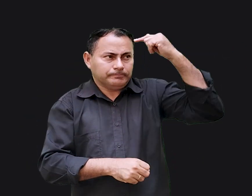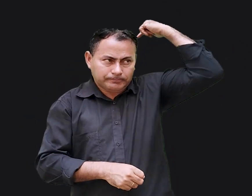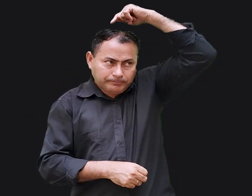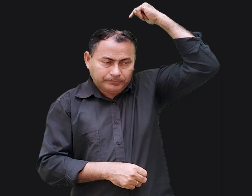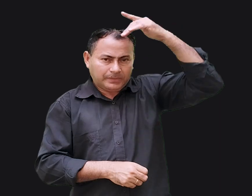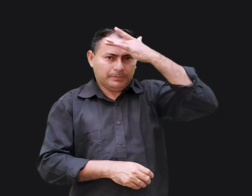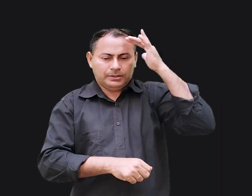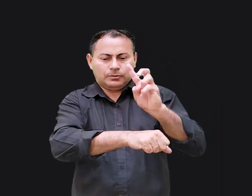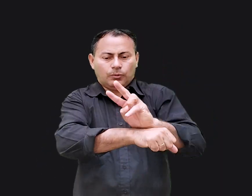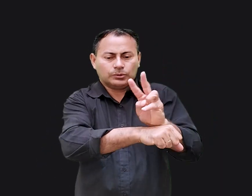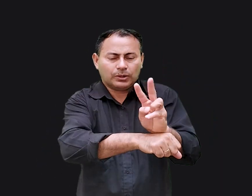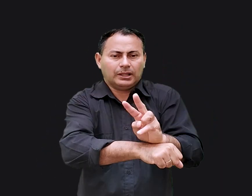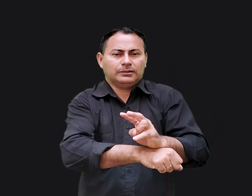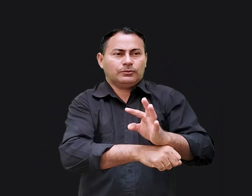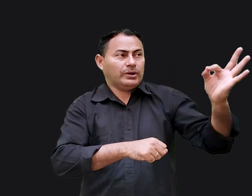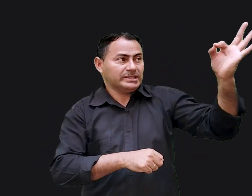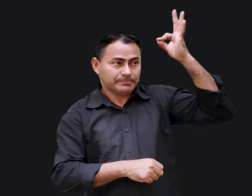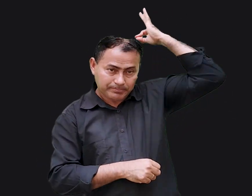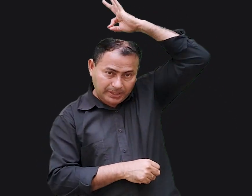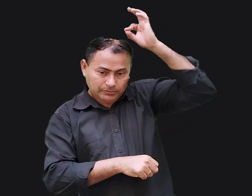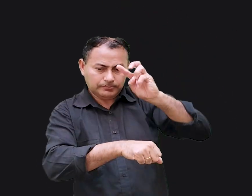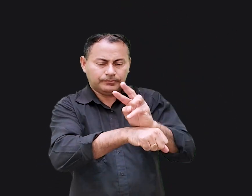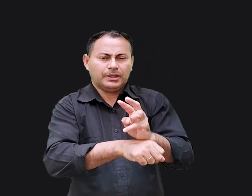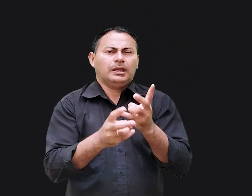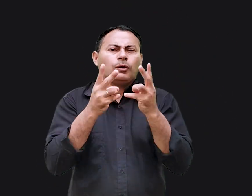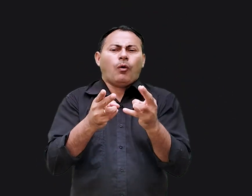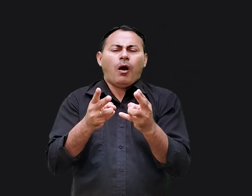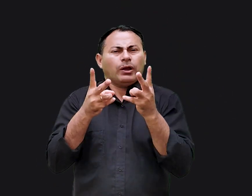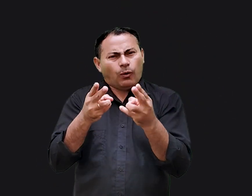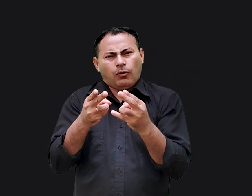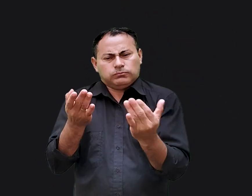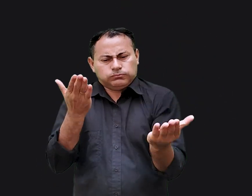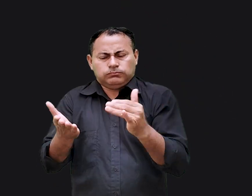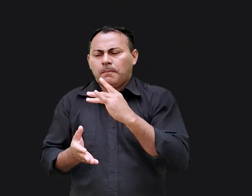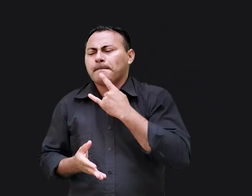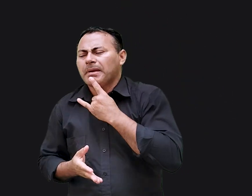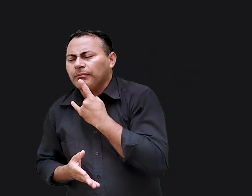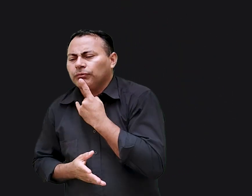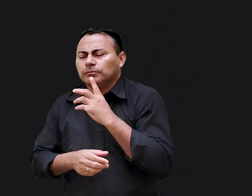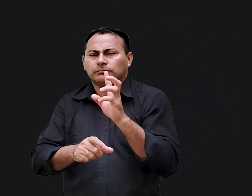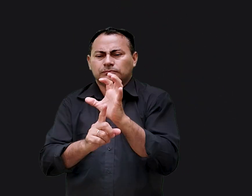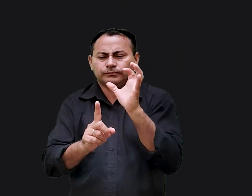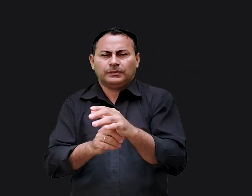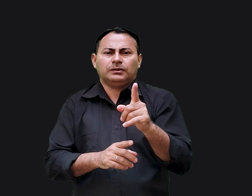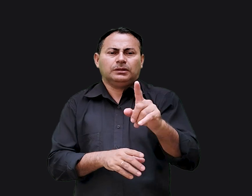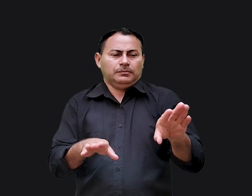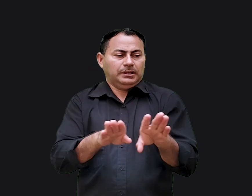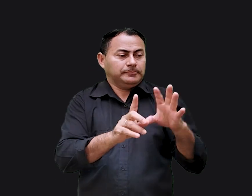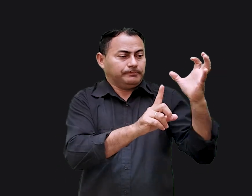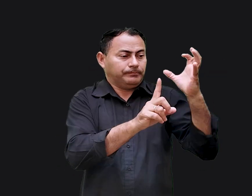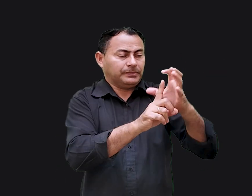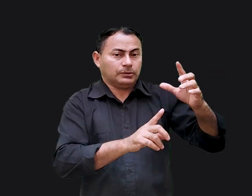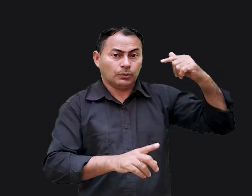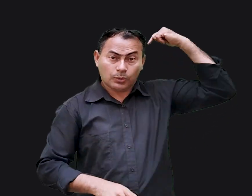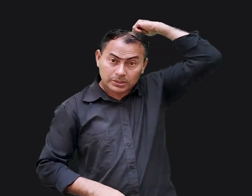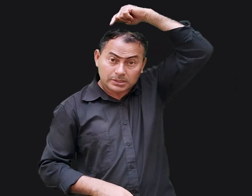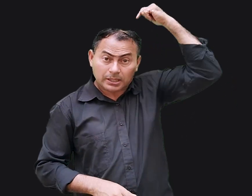homem controlado pelo Espírito. Assim como um bêbado está sob a influência do álcool, você fica sob a influência do Santo